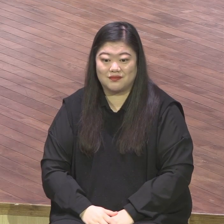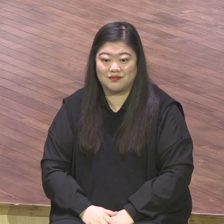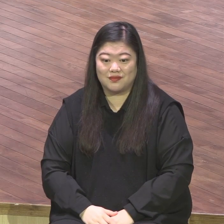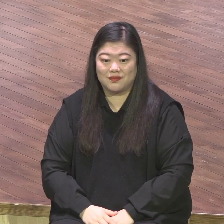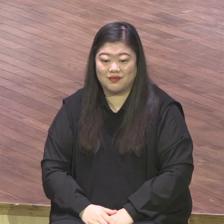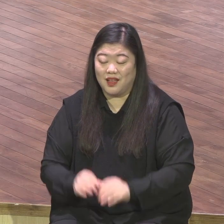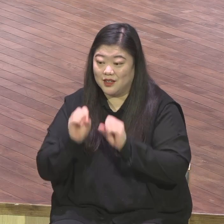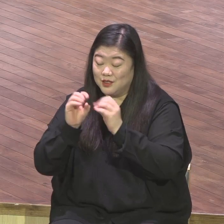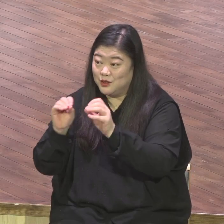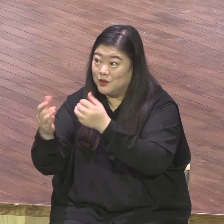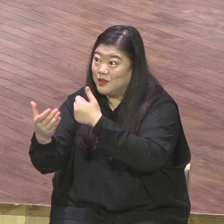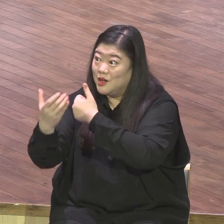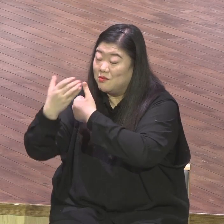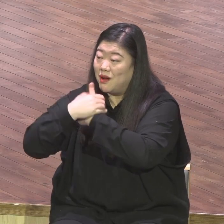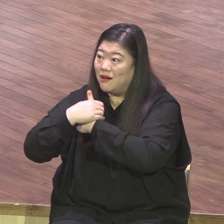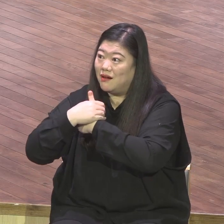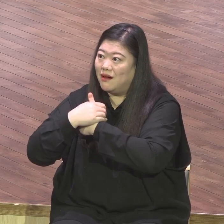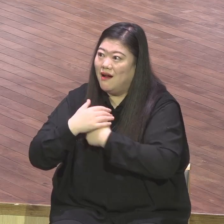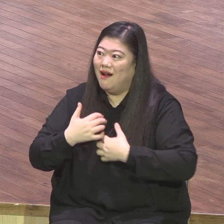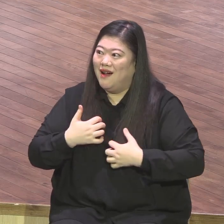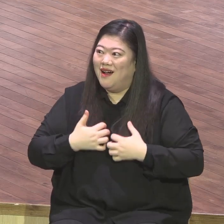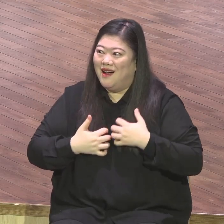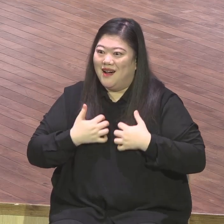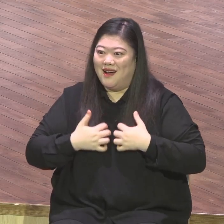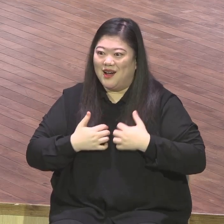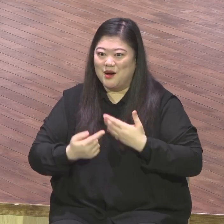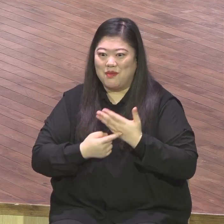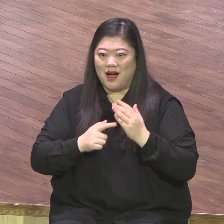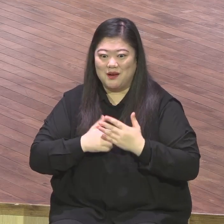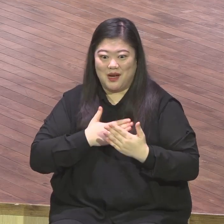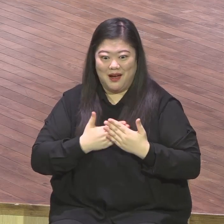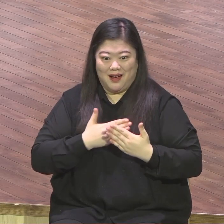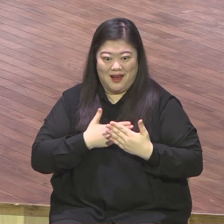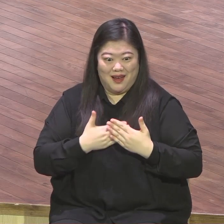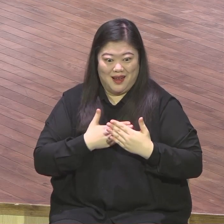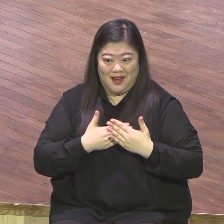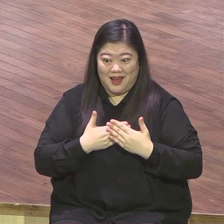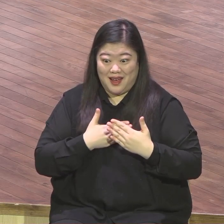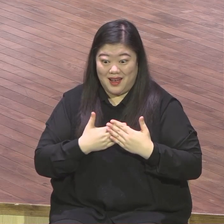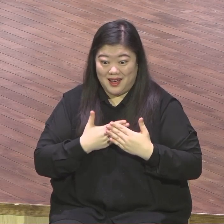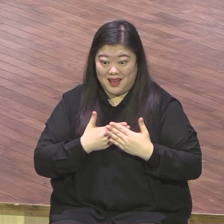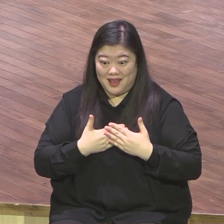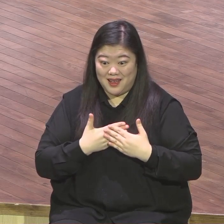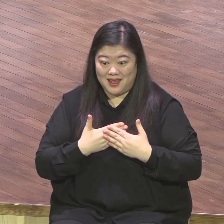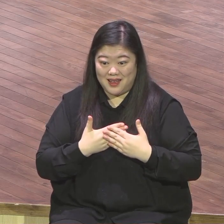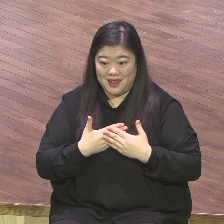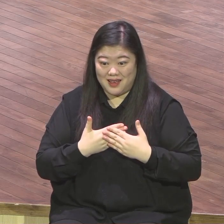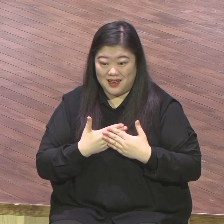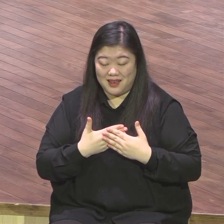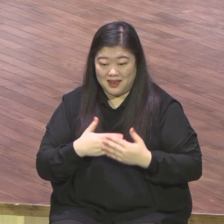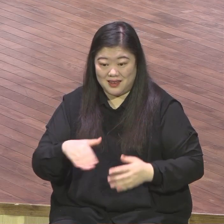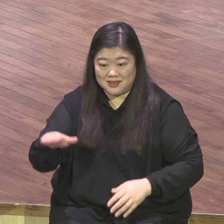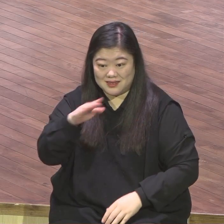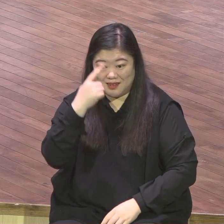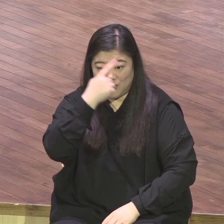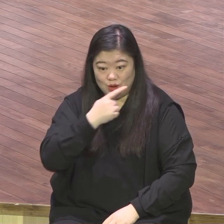가슴 벅찬 이 메시지입니까? 이 말씀을 듣고도 감동이 되지